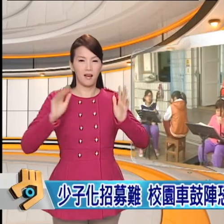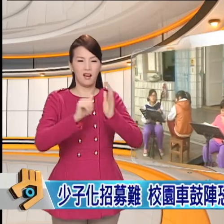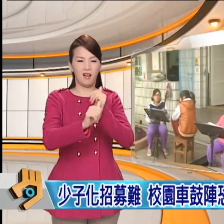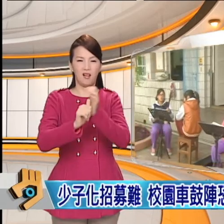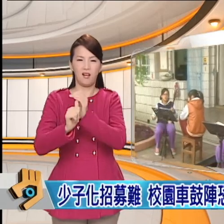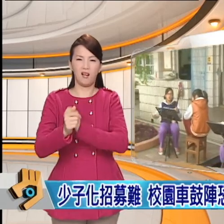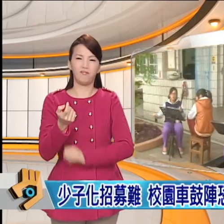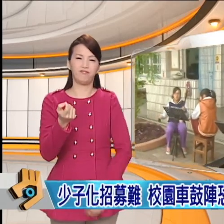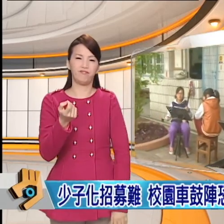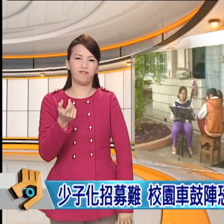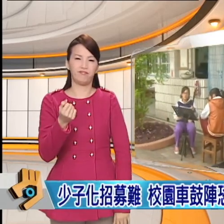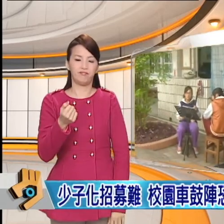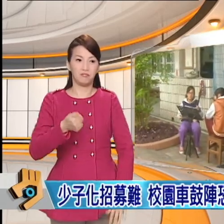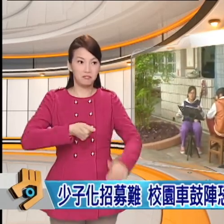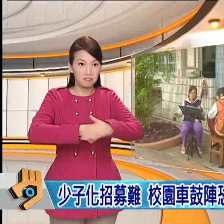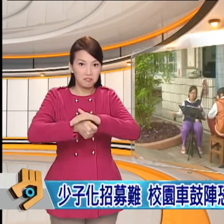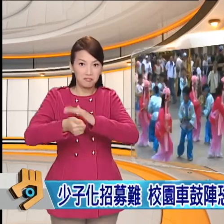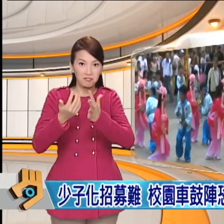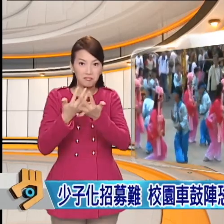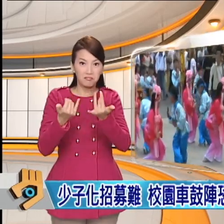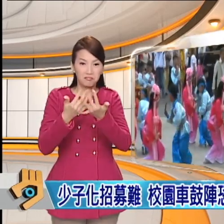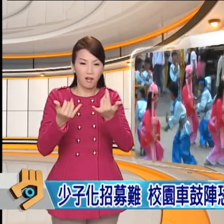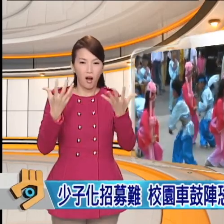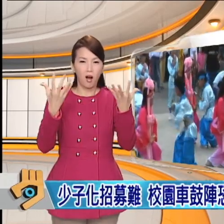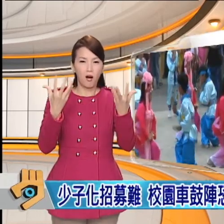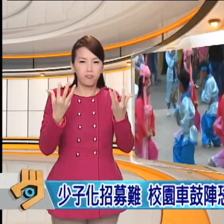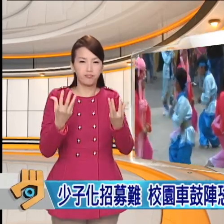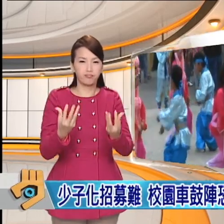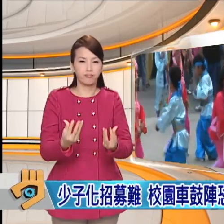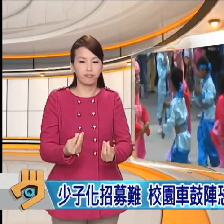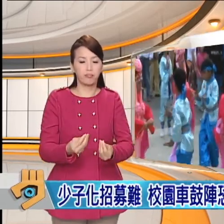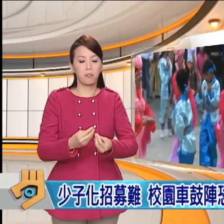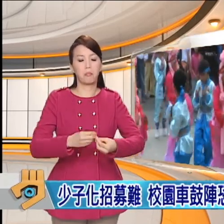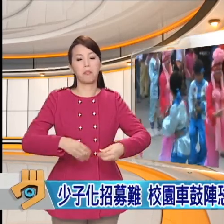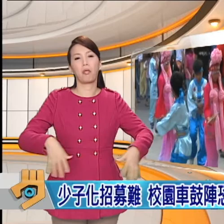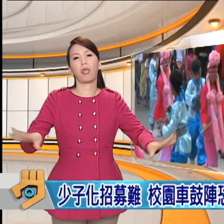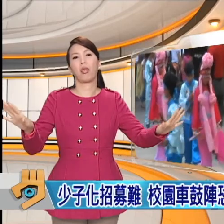命运，让团员们都感到相当的可惜。